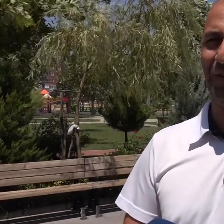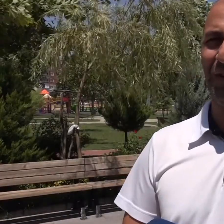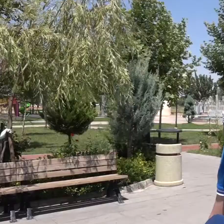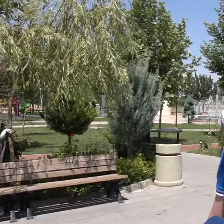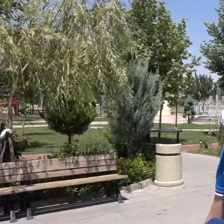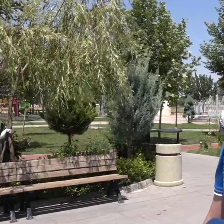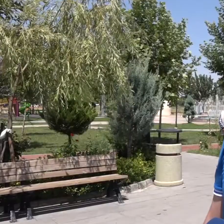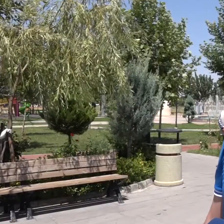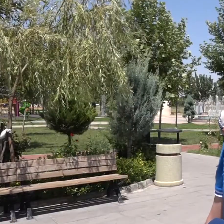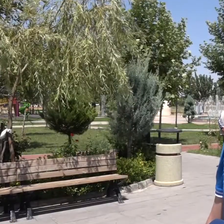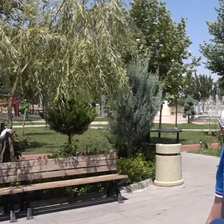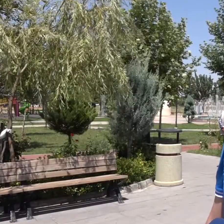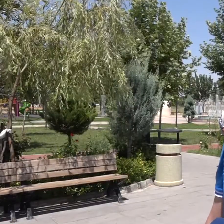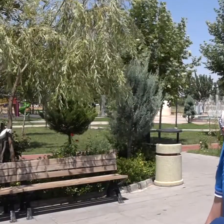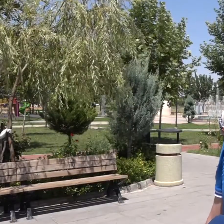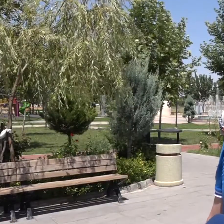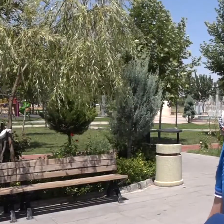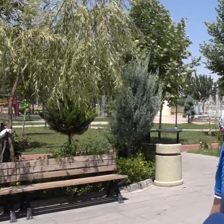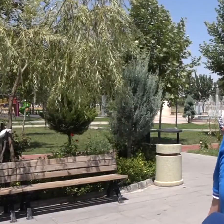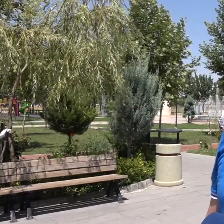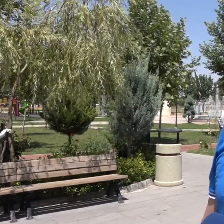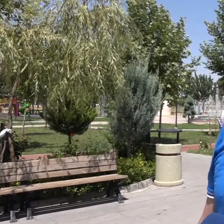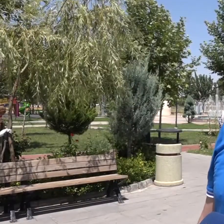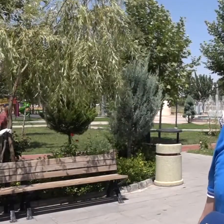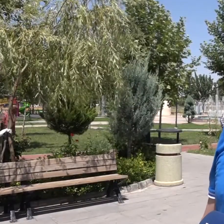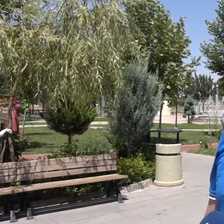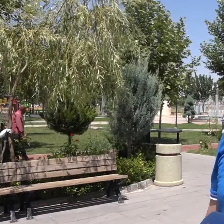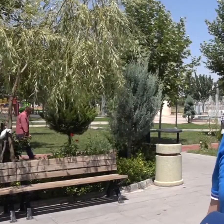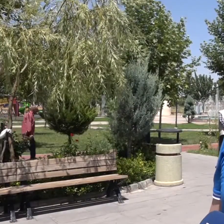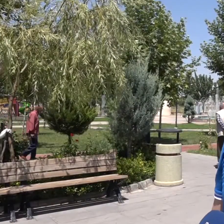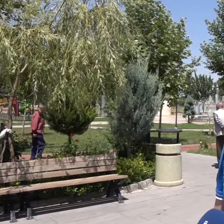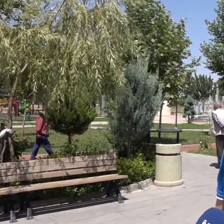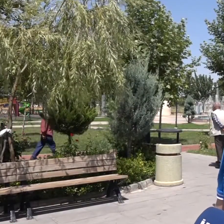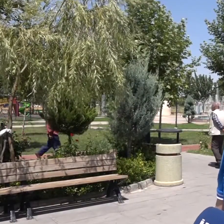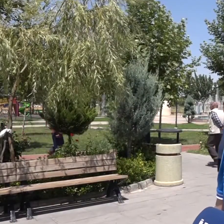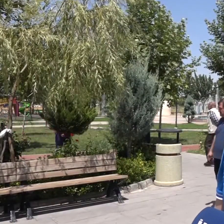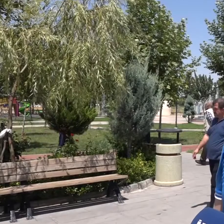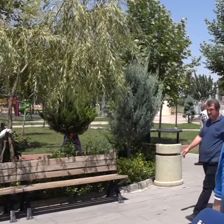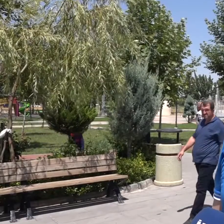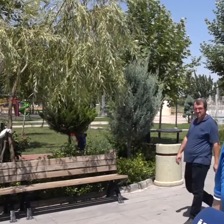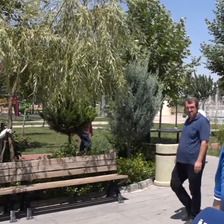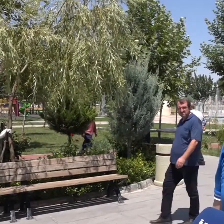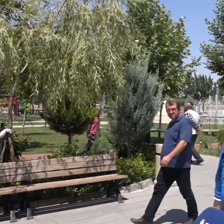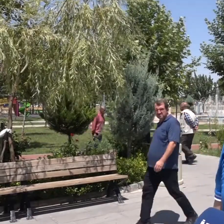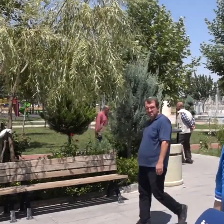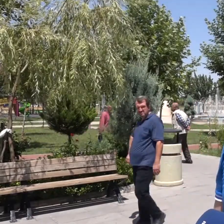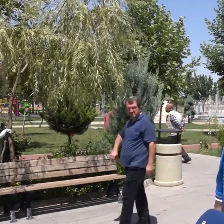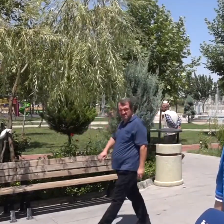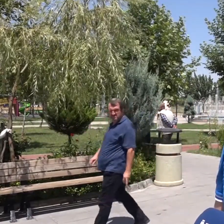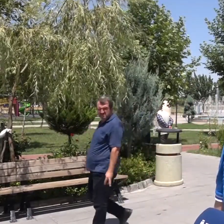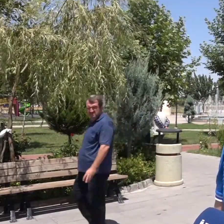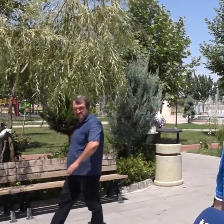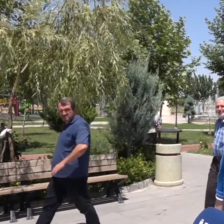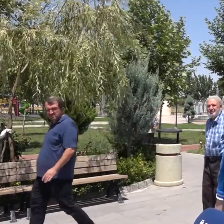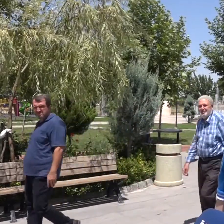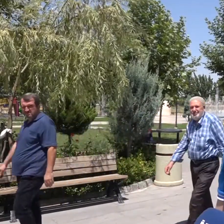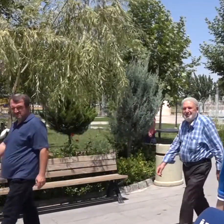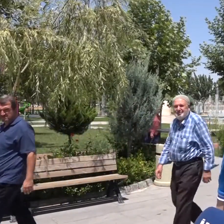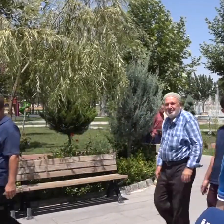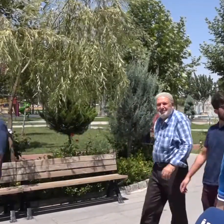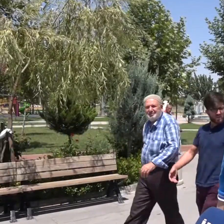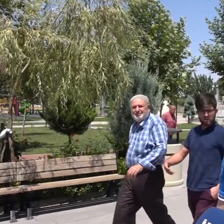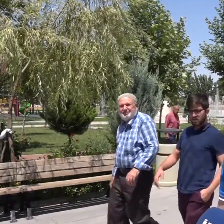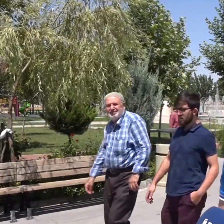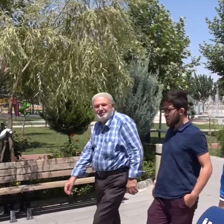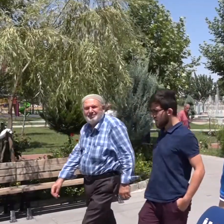ediyorum. Valla bu uygulamayı gördüğümde çok şaşırmıştım. Açıkçası Batman'da böyle bir şey beklemiyordum. Ama gördükten